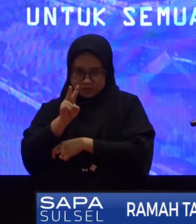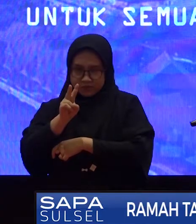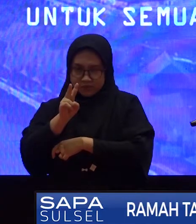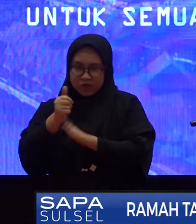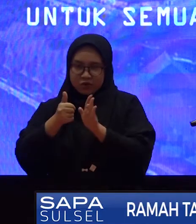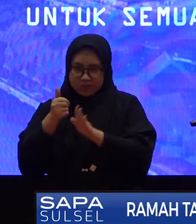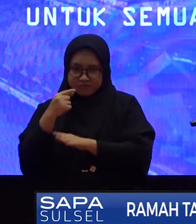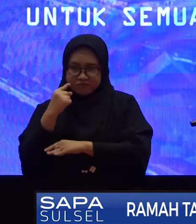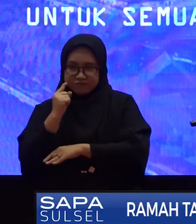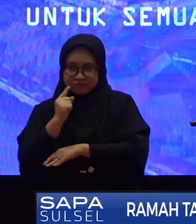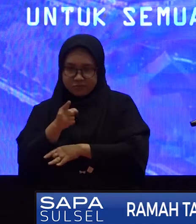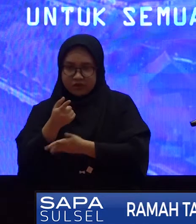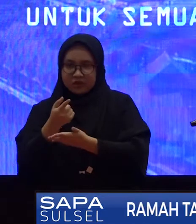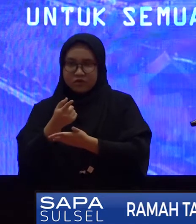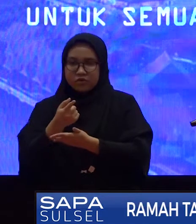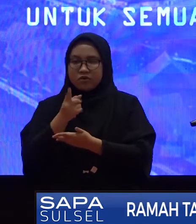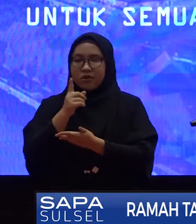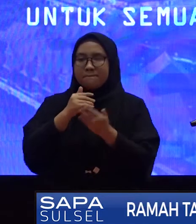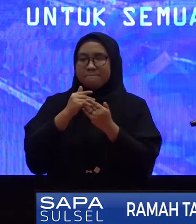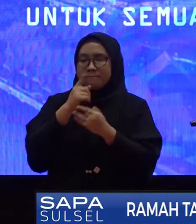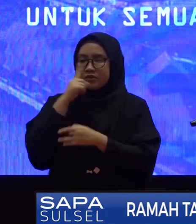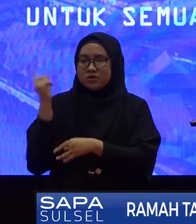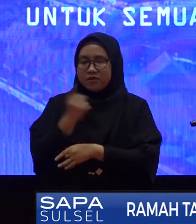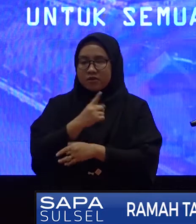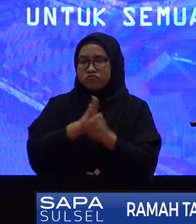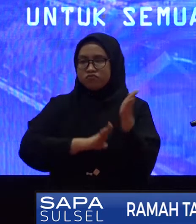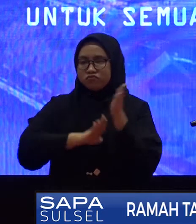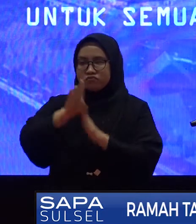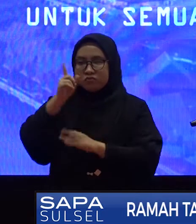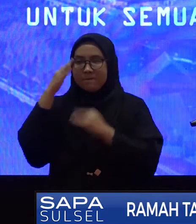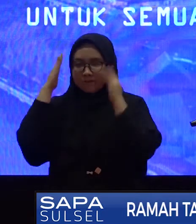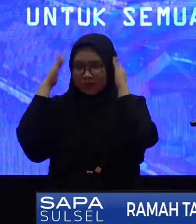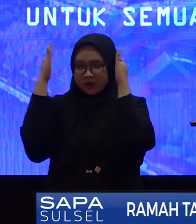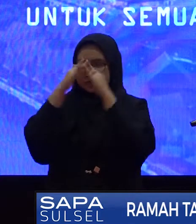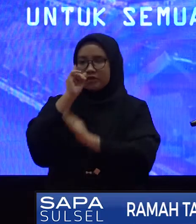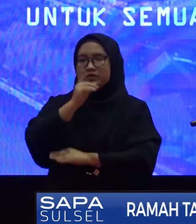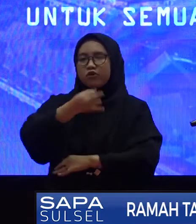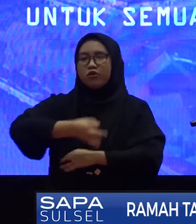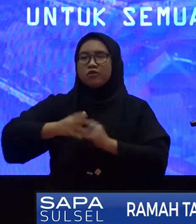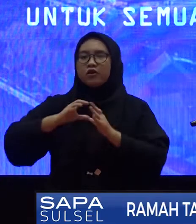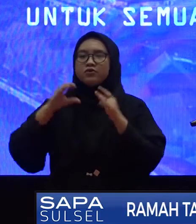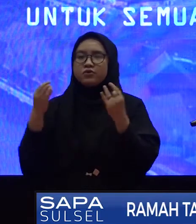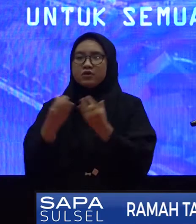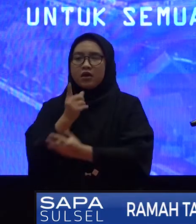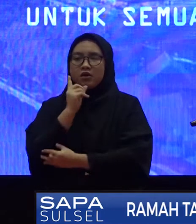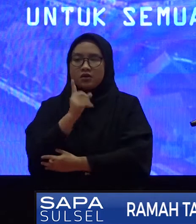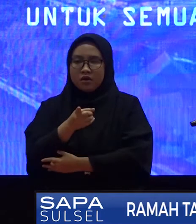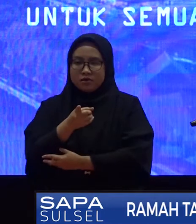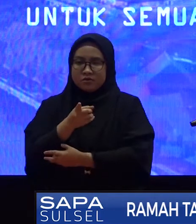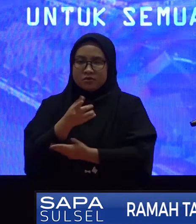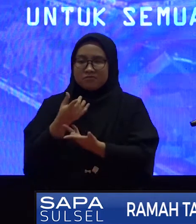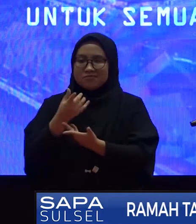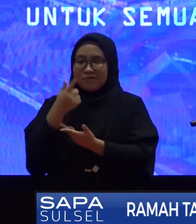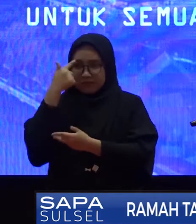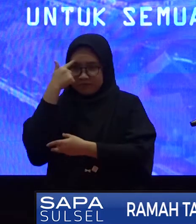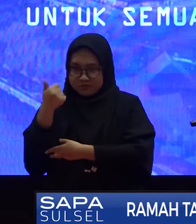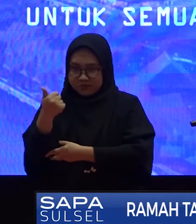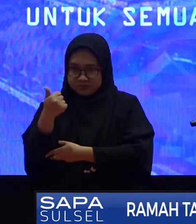2021-2026 yaitu peratan wujudkan Makassar kota dunia yang somberek dan smart